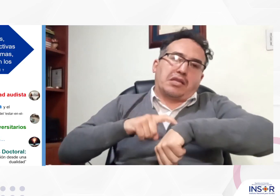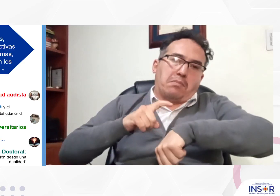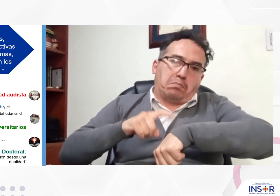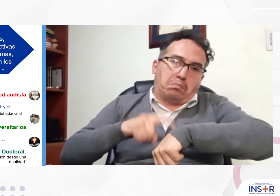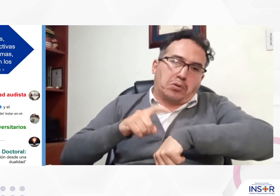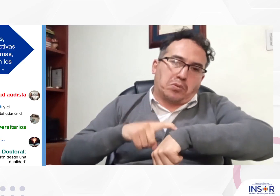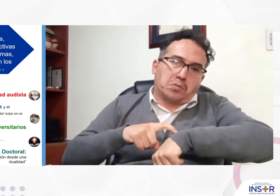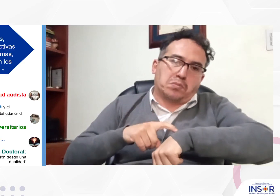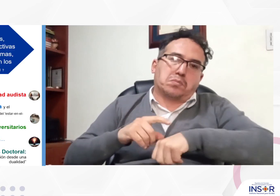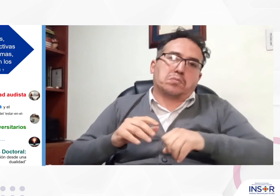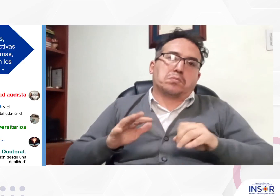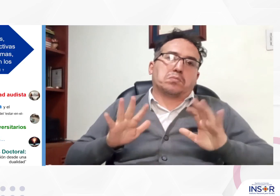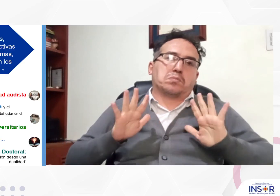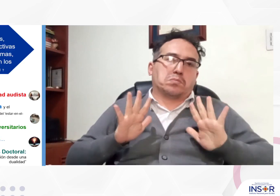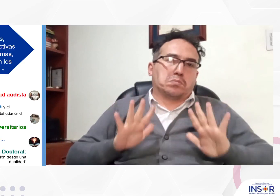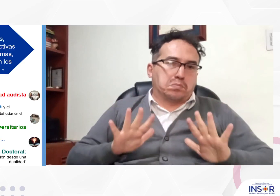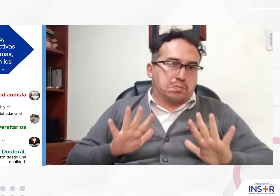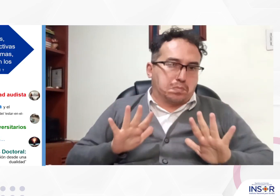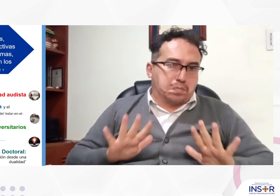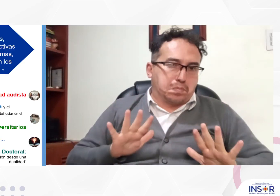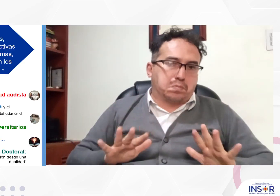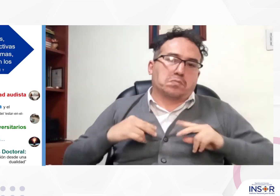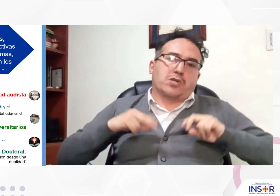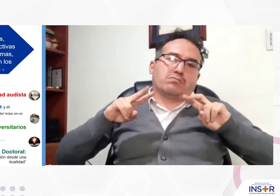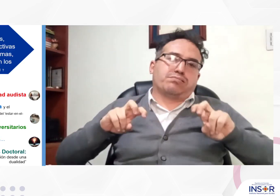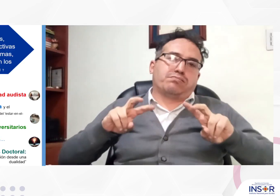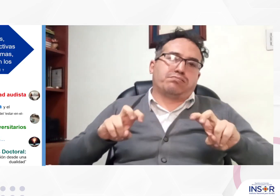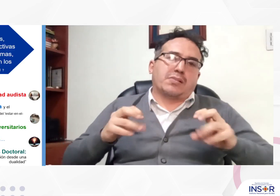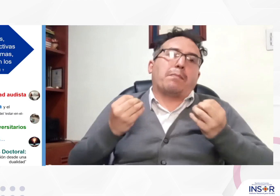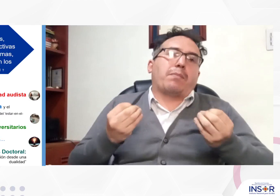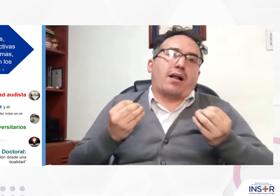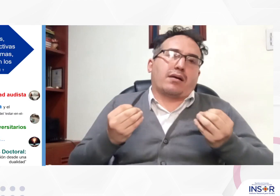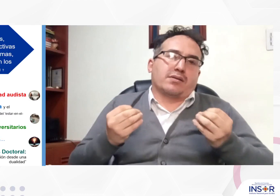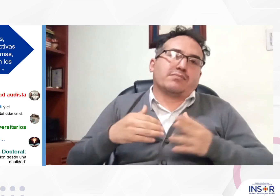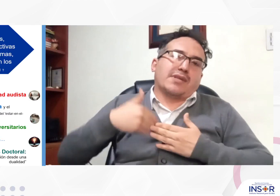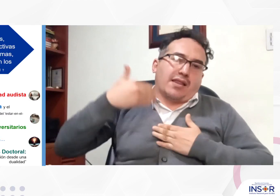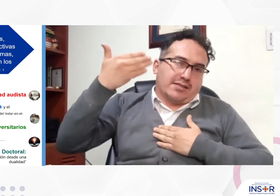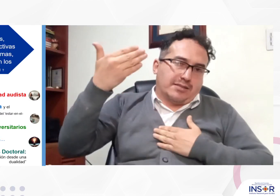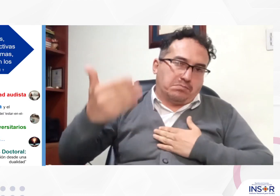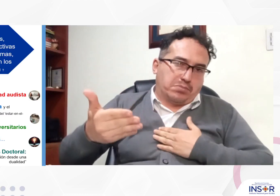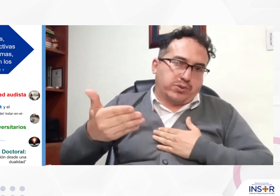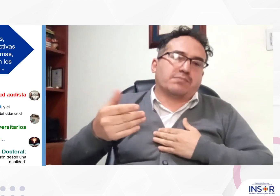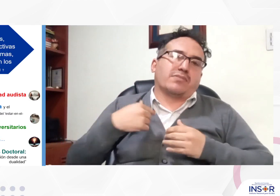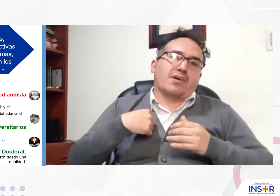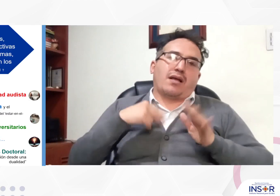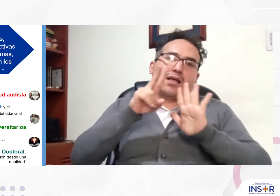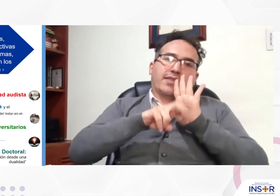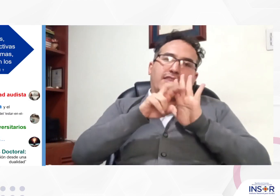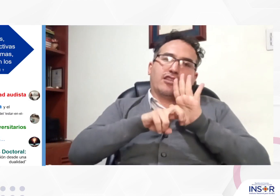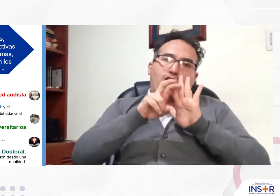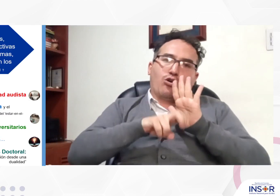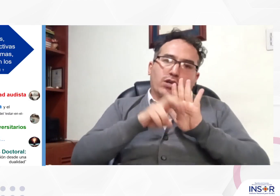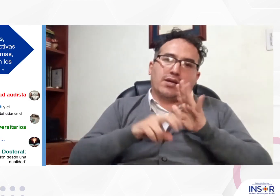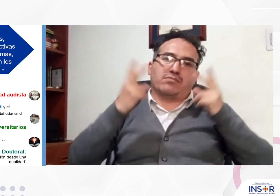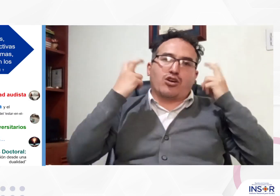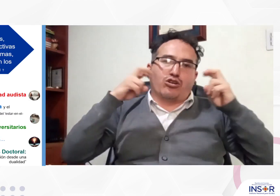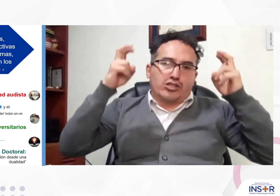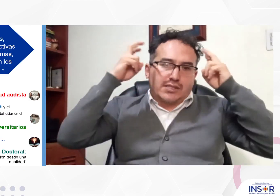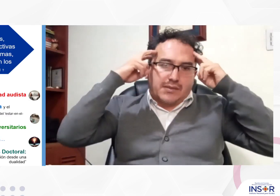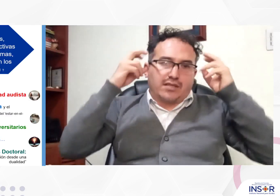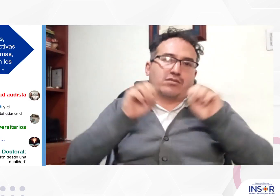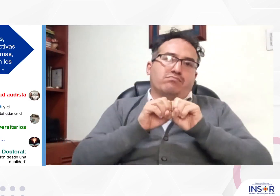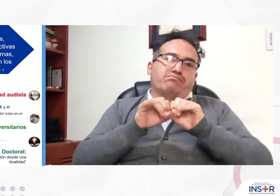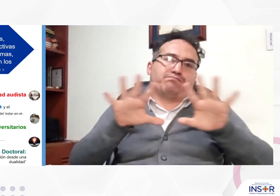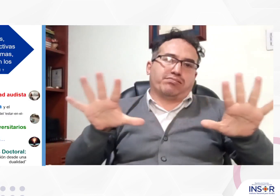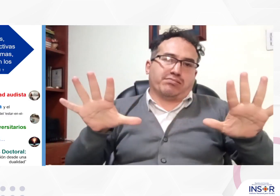vengo formulando, obviamente este proceso de investigación pues toma su tiempo, su dedicación también y la idea es que más